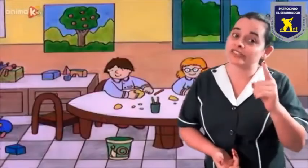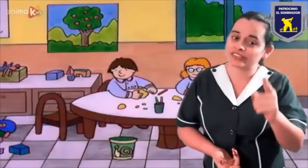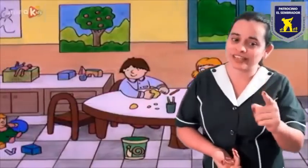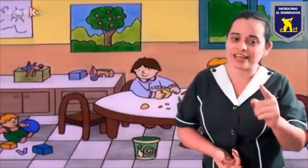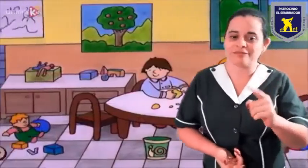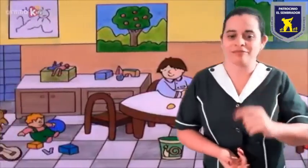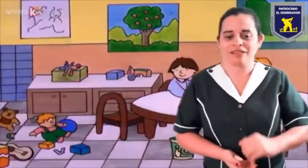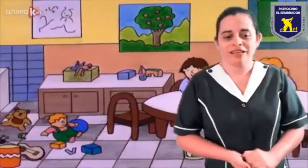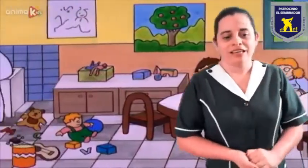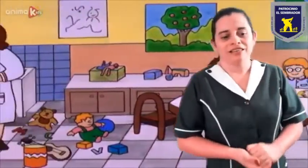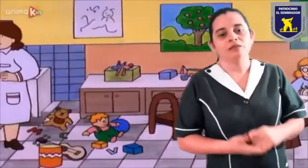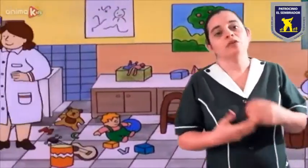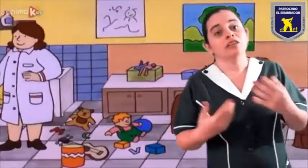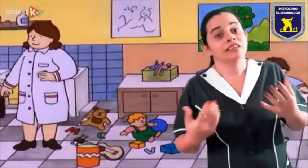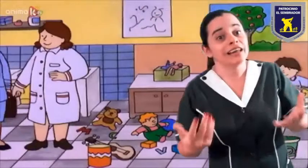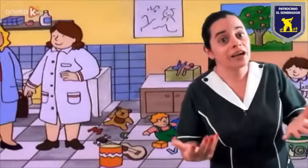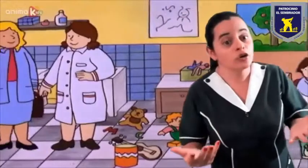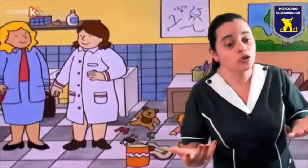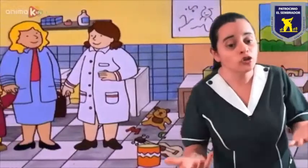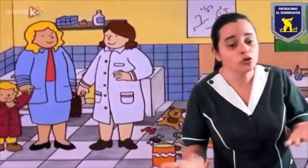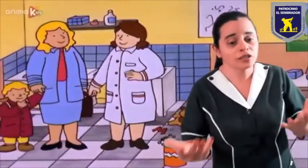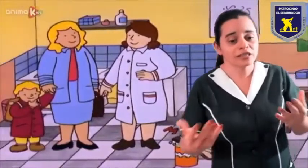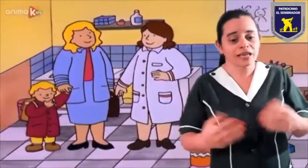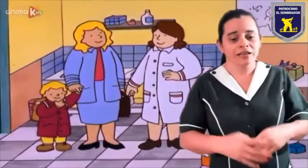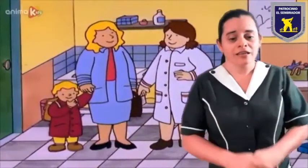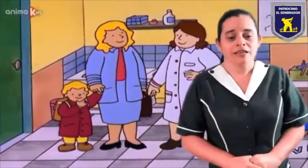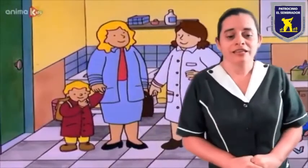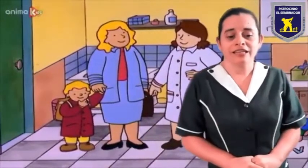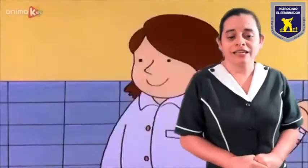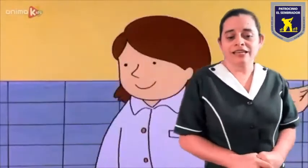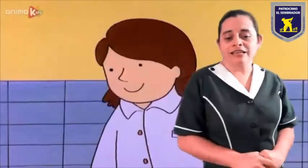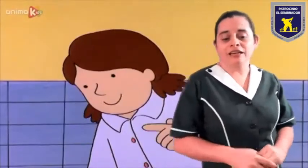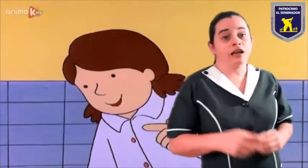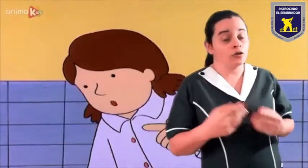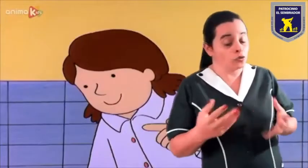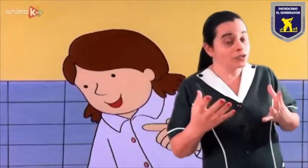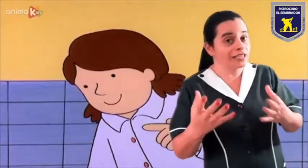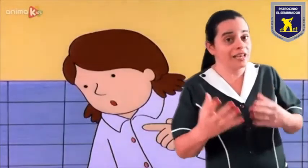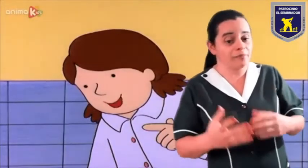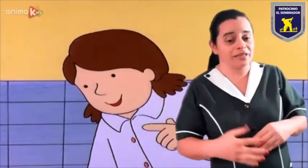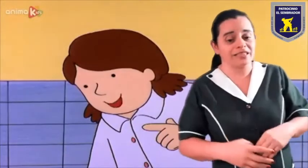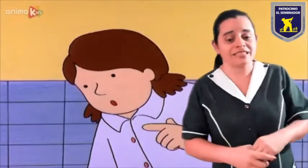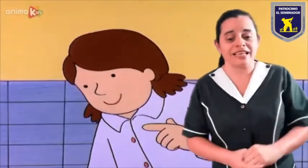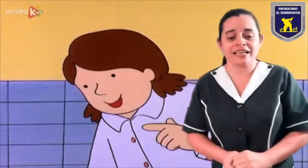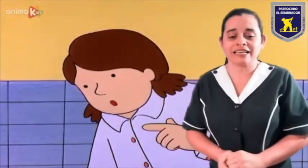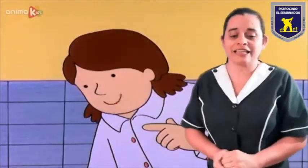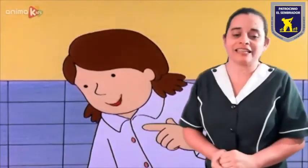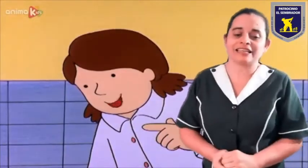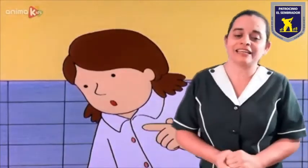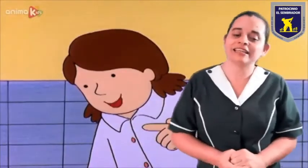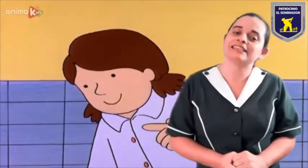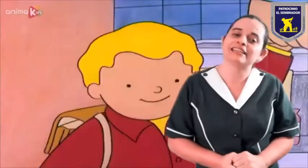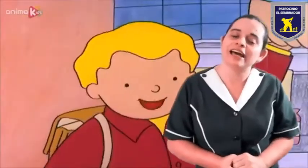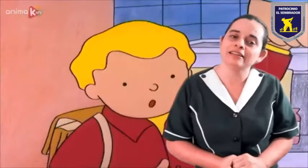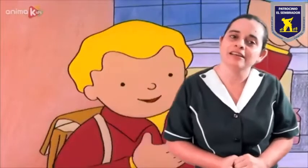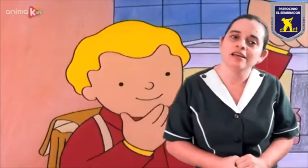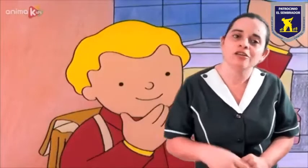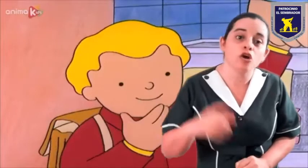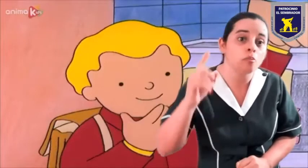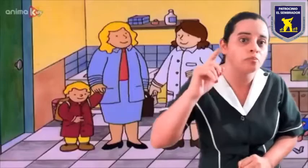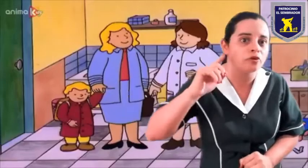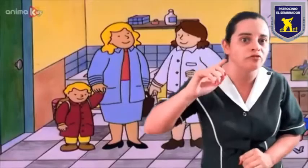con la sociedad de moldear la conducta y el aprendizaje de quienes